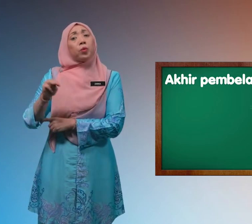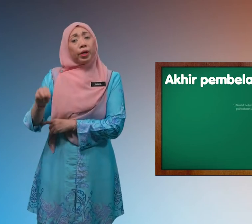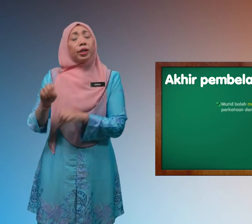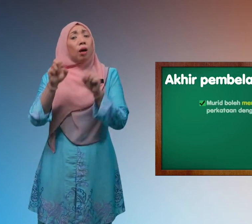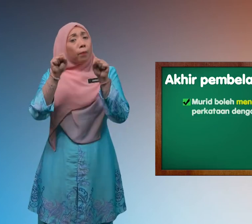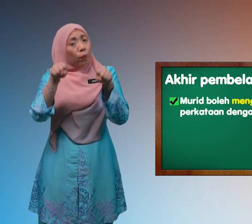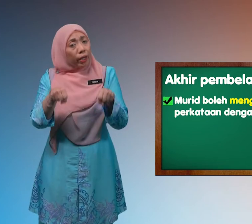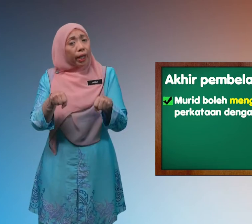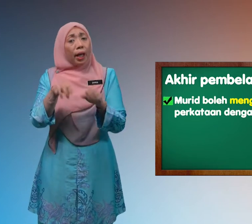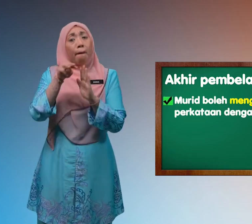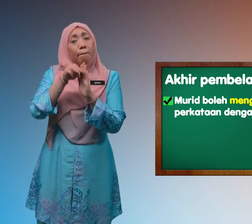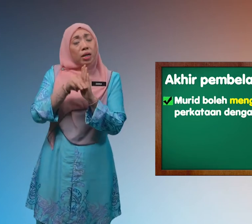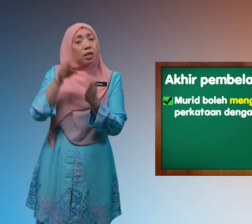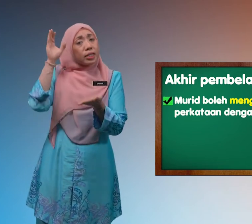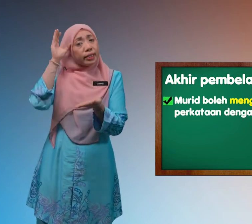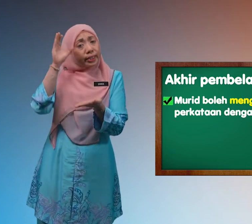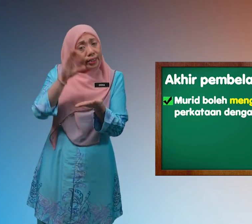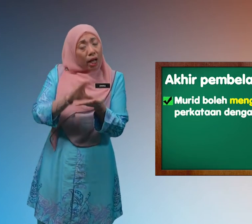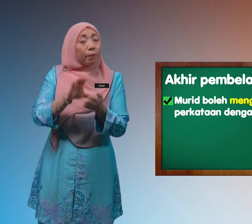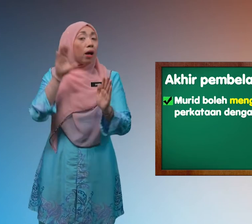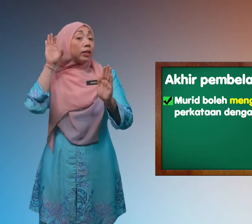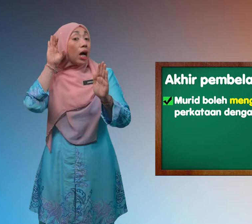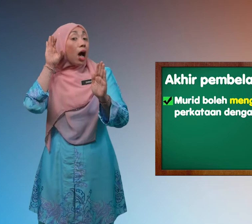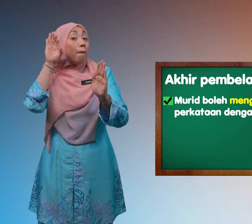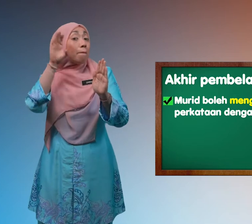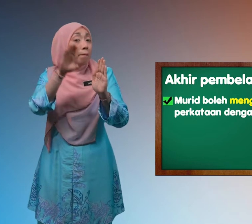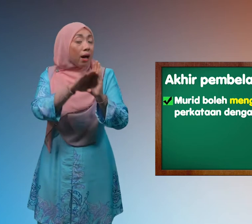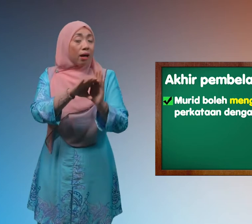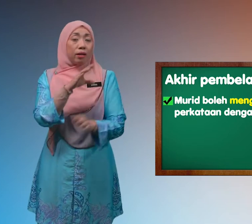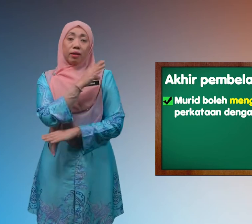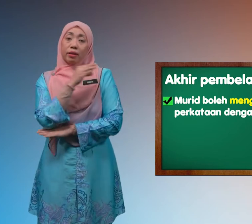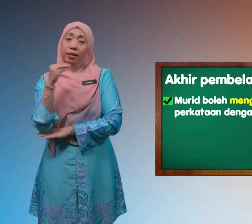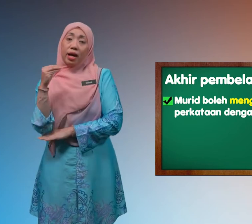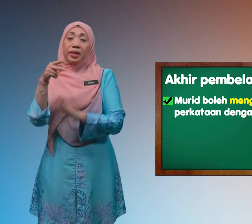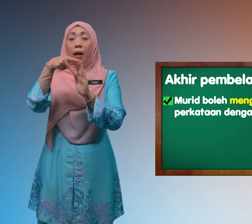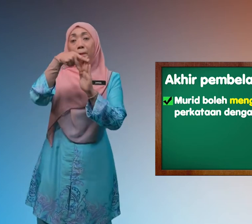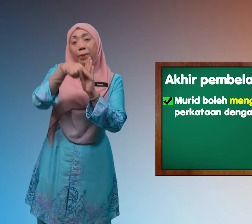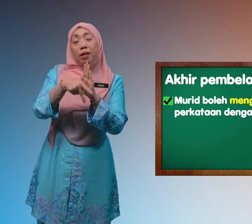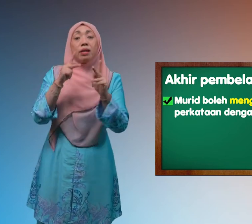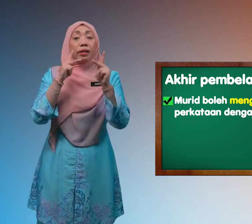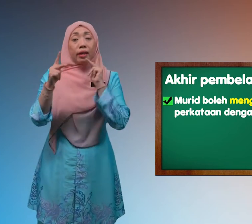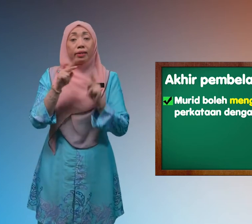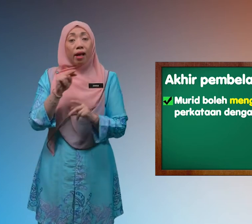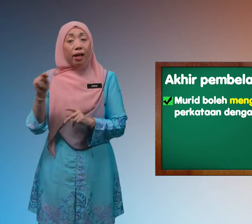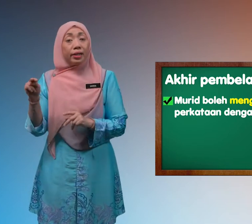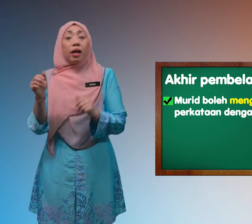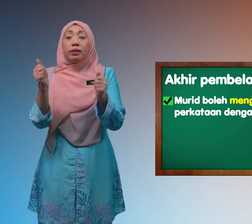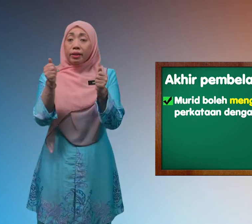murid boleh mengecam gambar dan perkataan